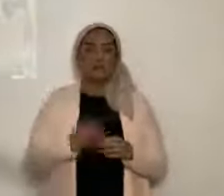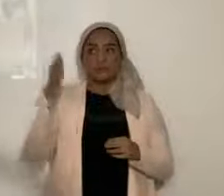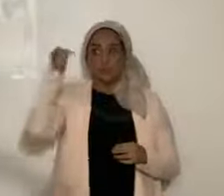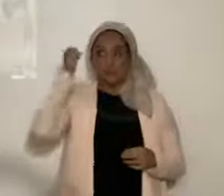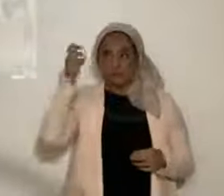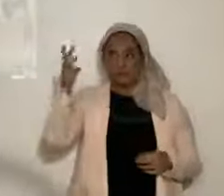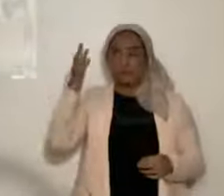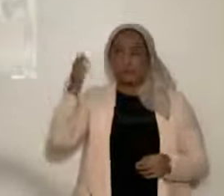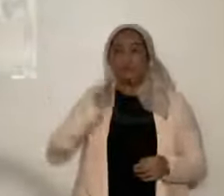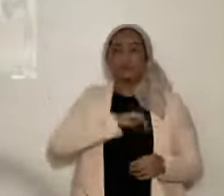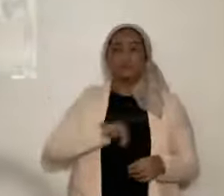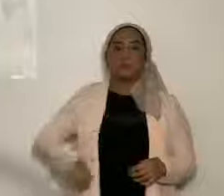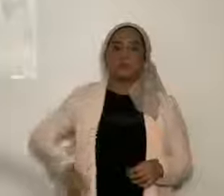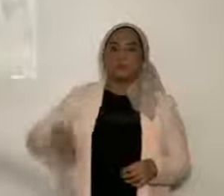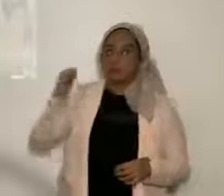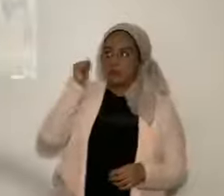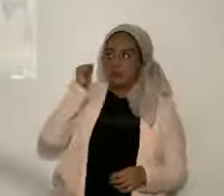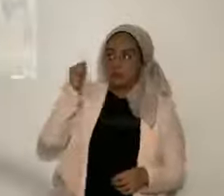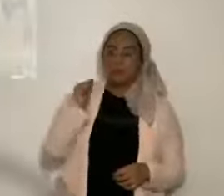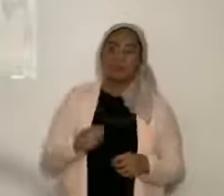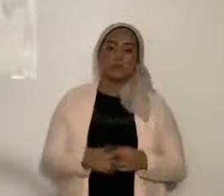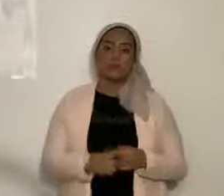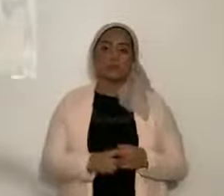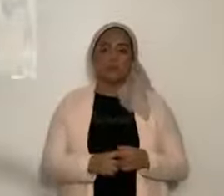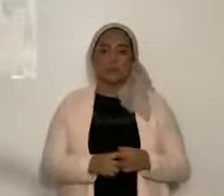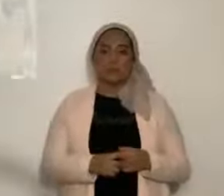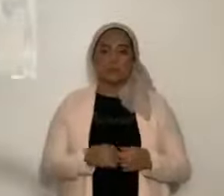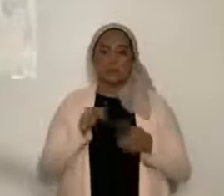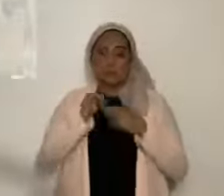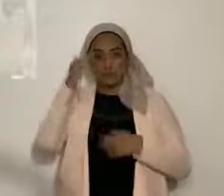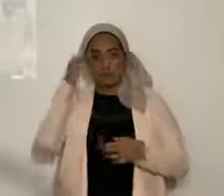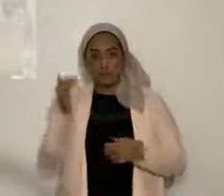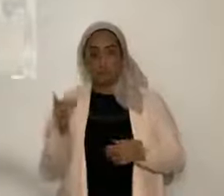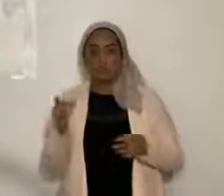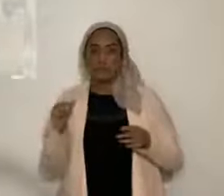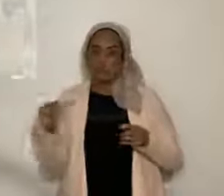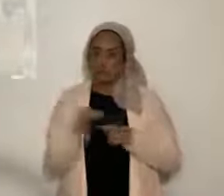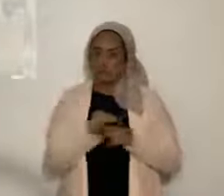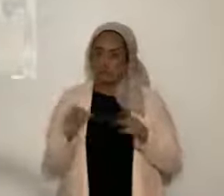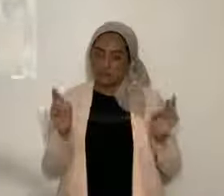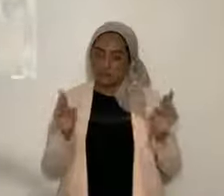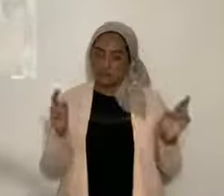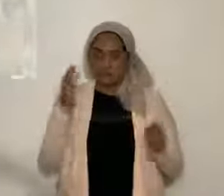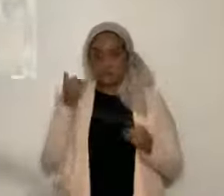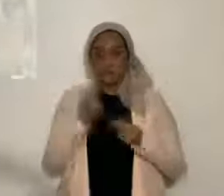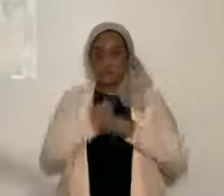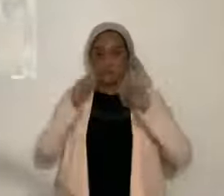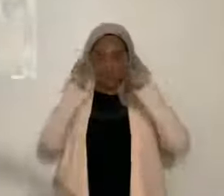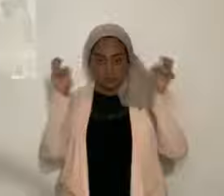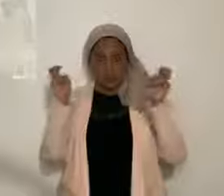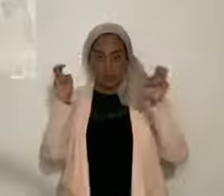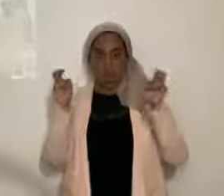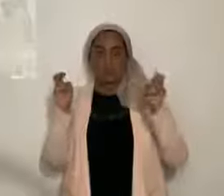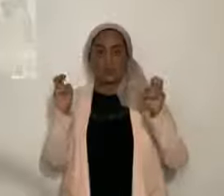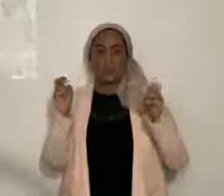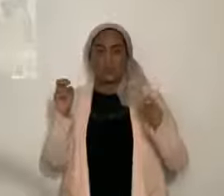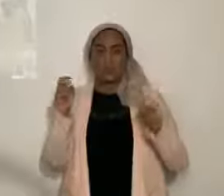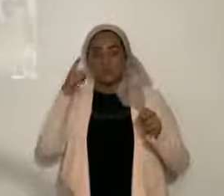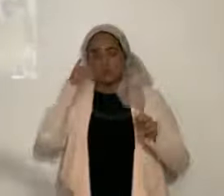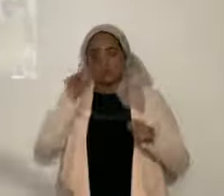Yahshua HaMashiach mismo. Por lo tanto, prepárate, por eso el tema le titulé así,